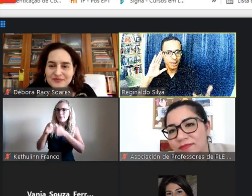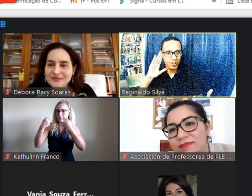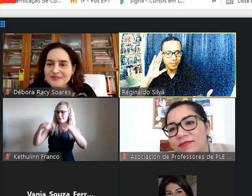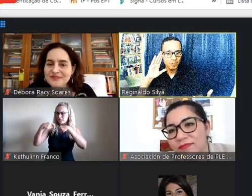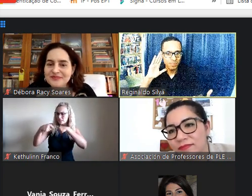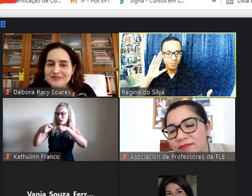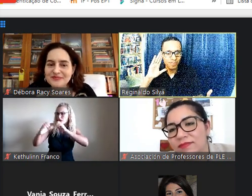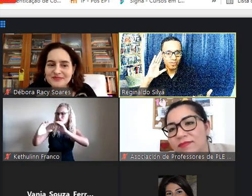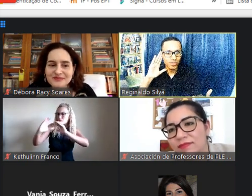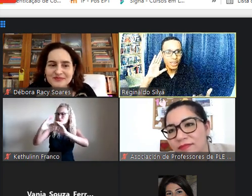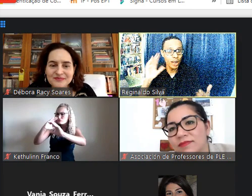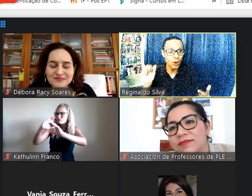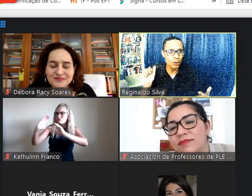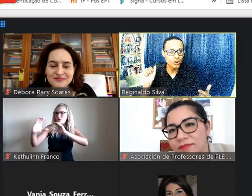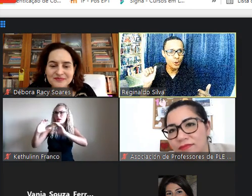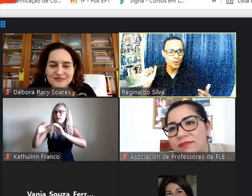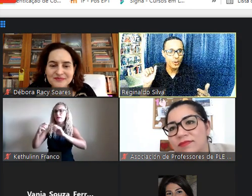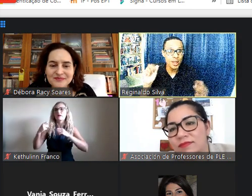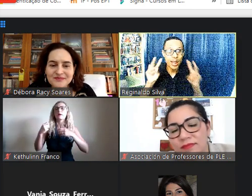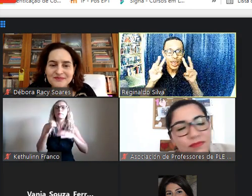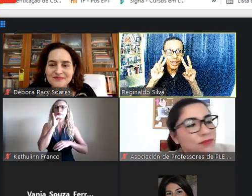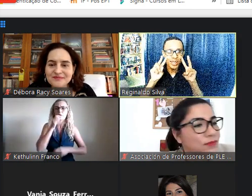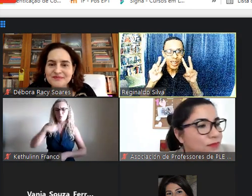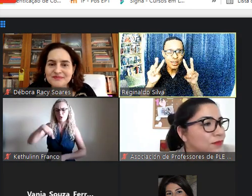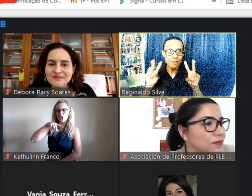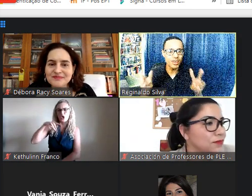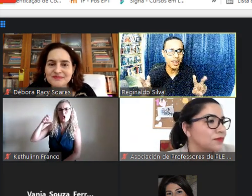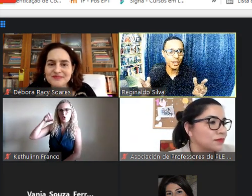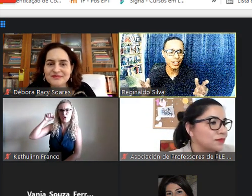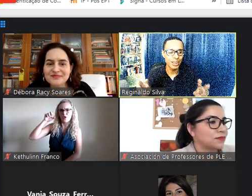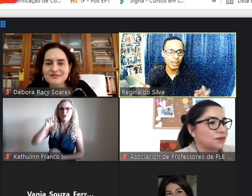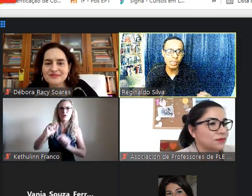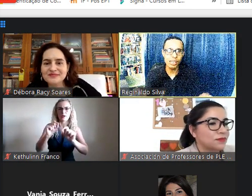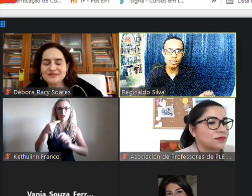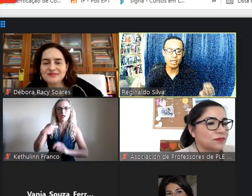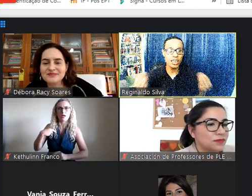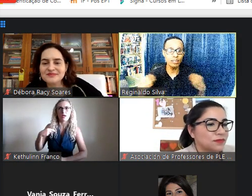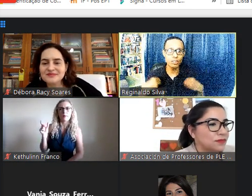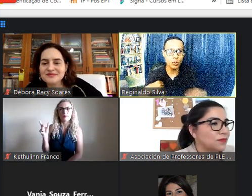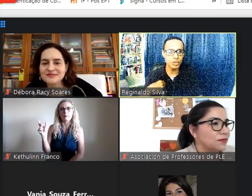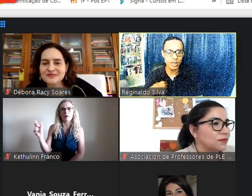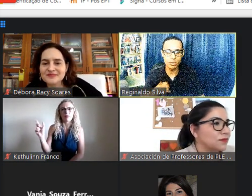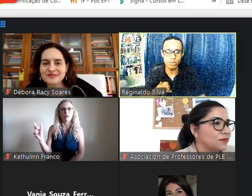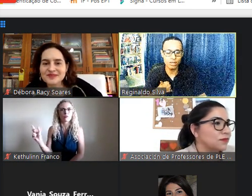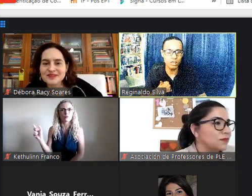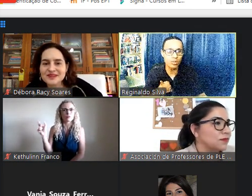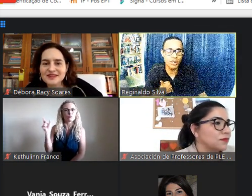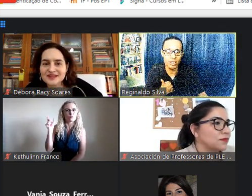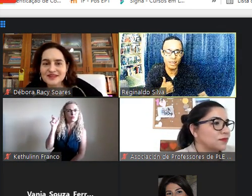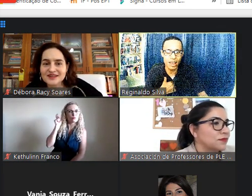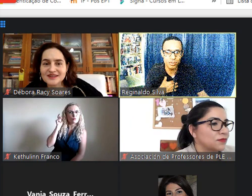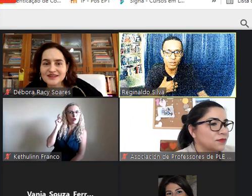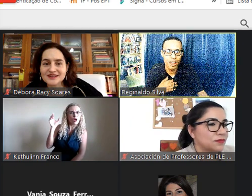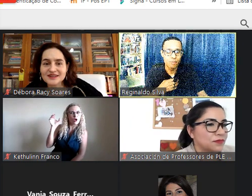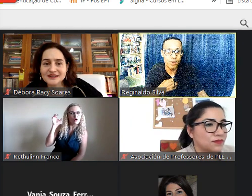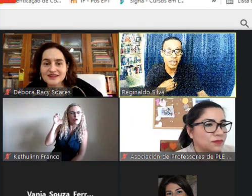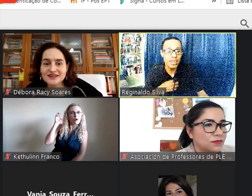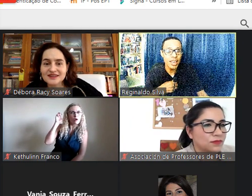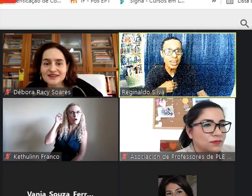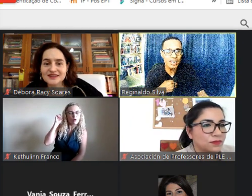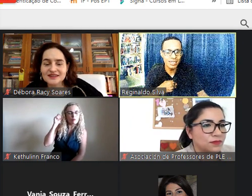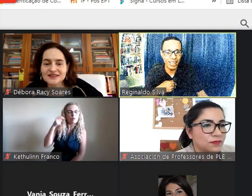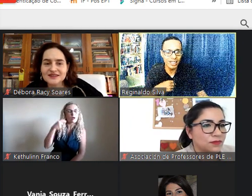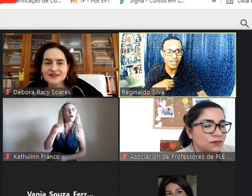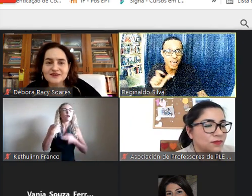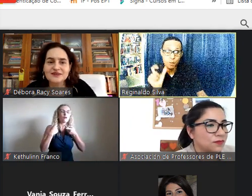pronunciar. E agora o surdo, ele tem que ver, e esses conceitos são necessários para que